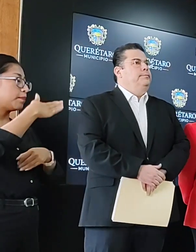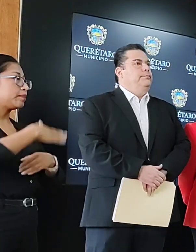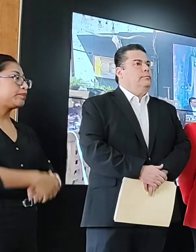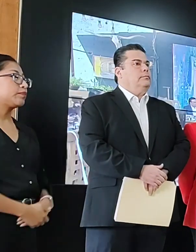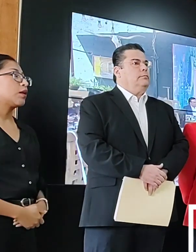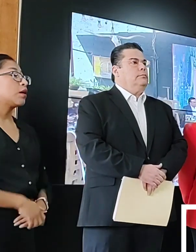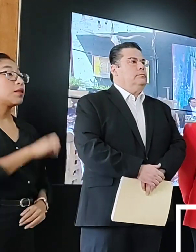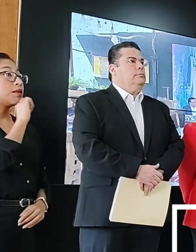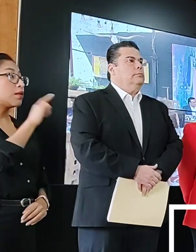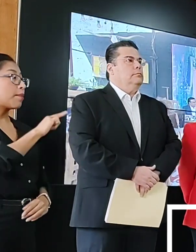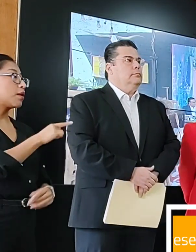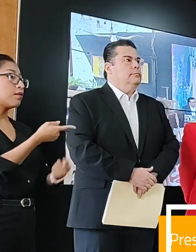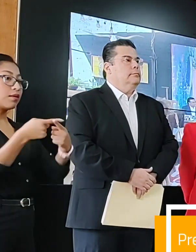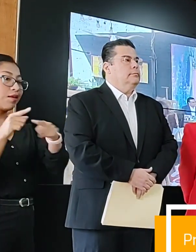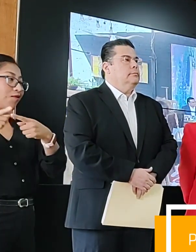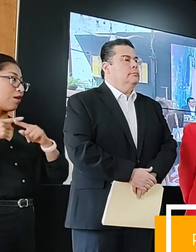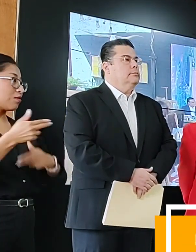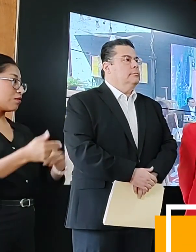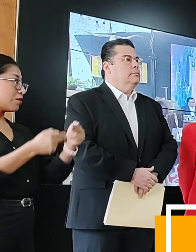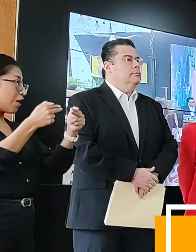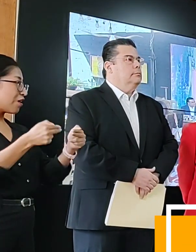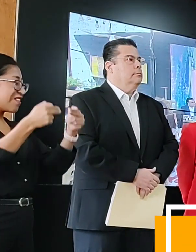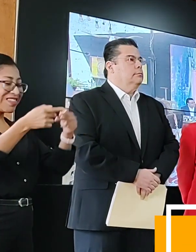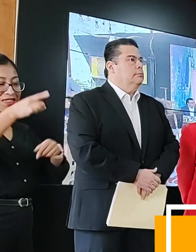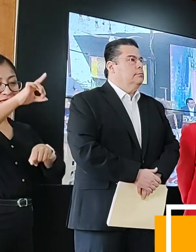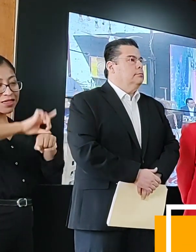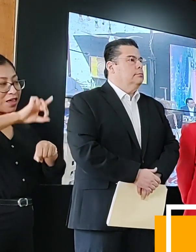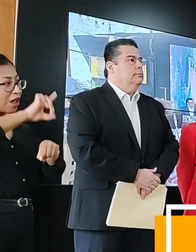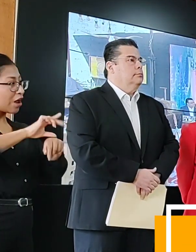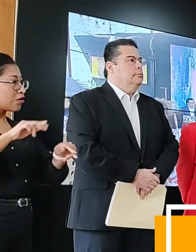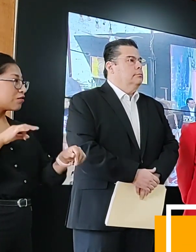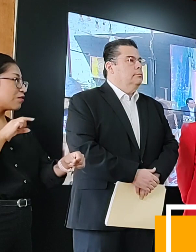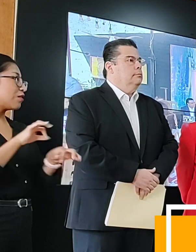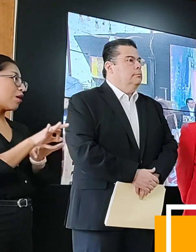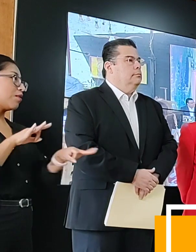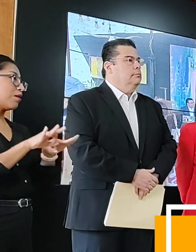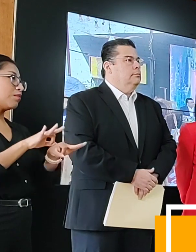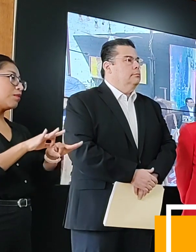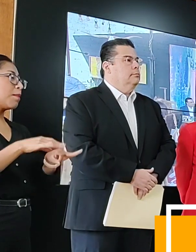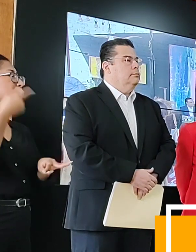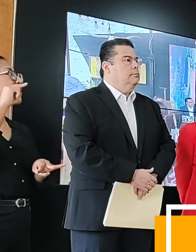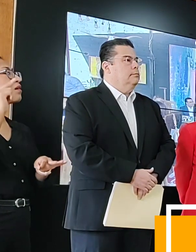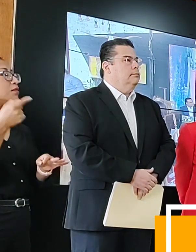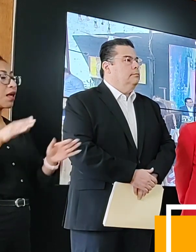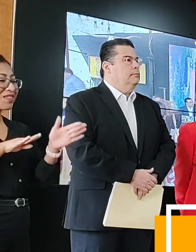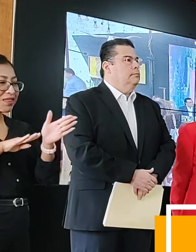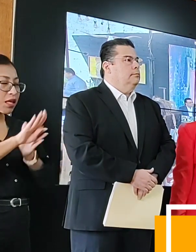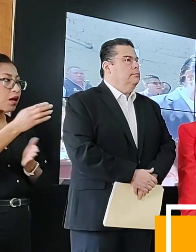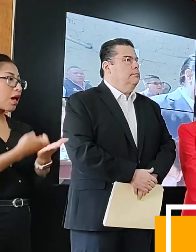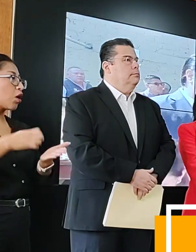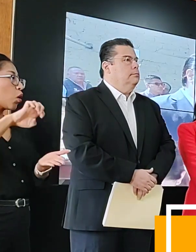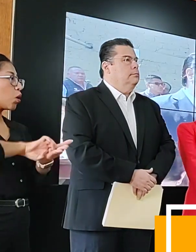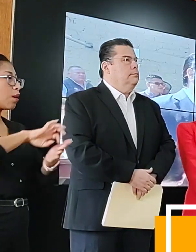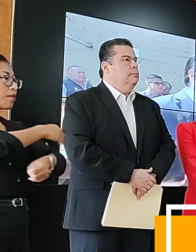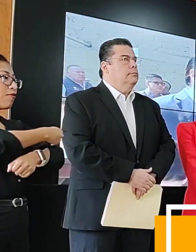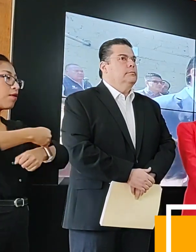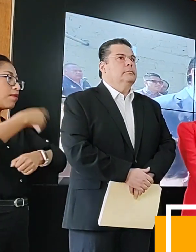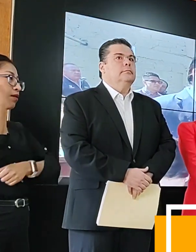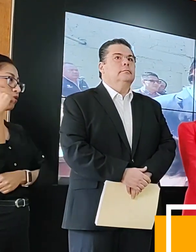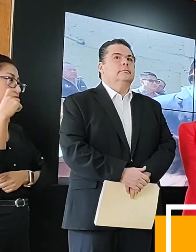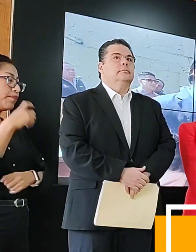De la mano de nuestros emprendedores, trabajamos todos los días para incentivar e impulsar la economía de las familias de la